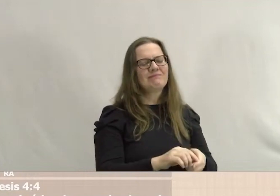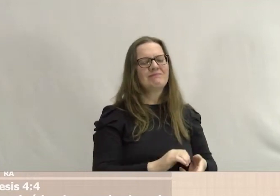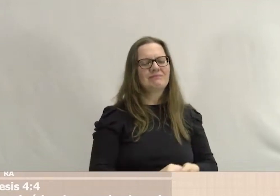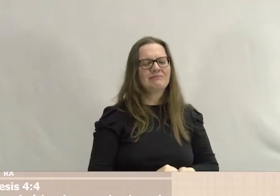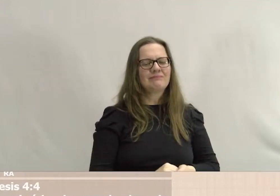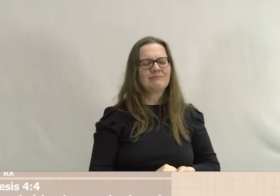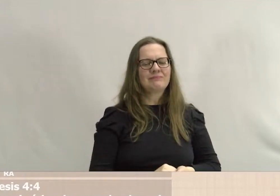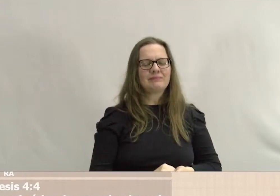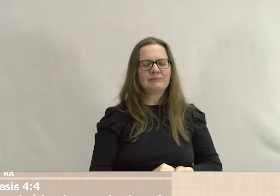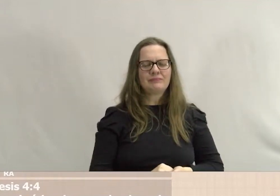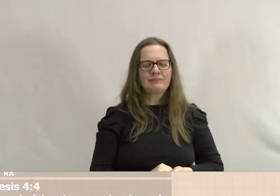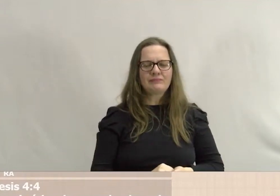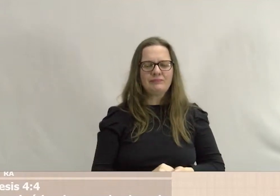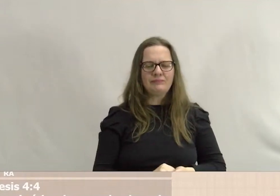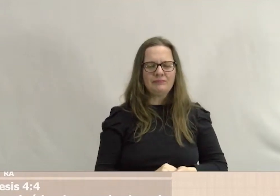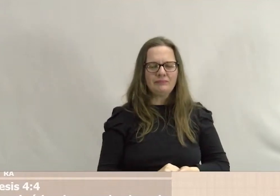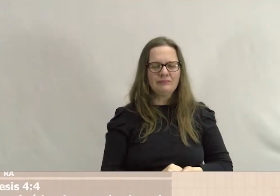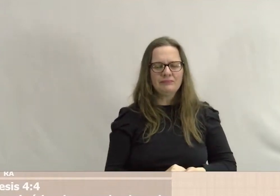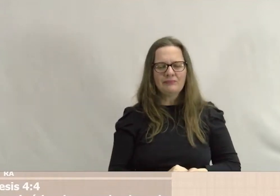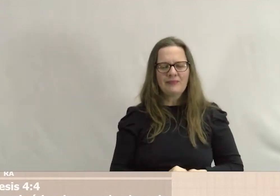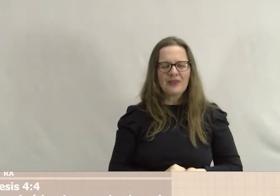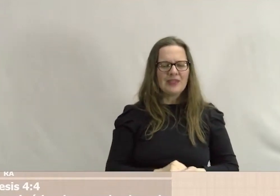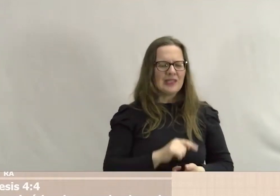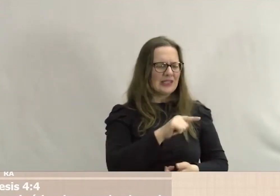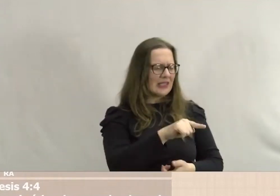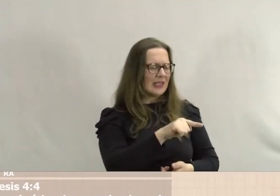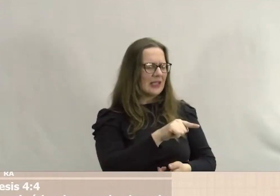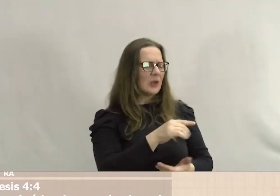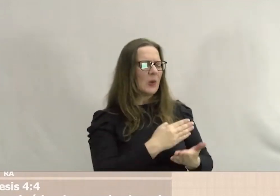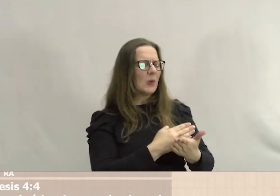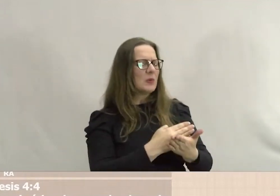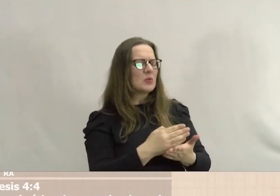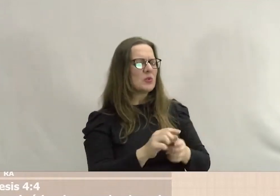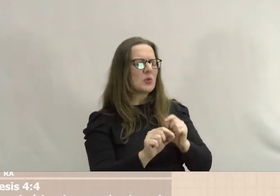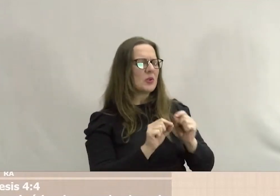Ele provocou inveja.